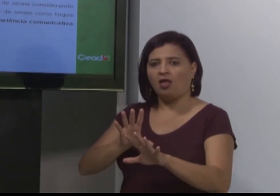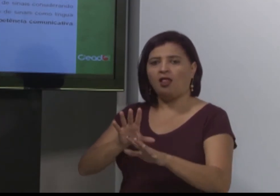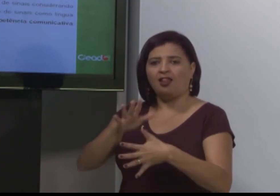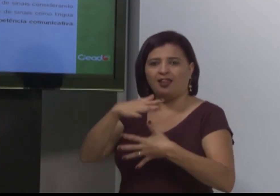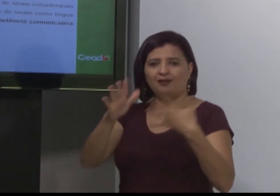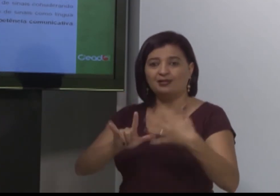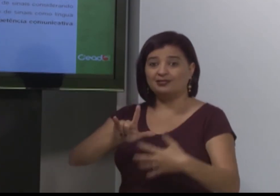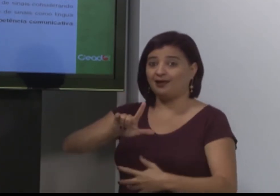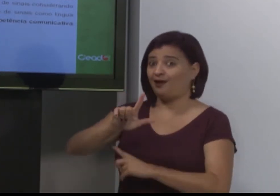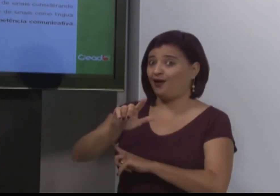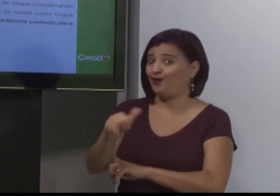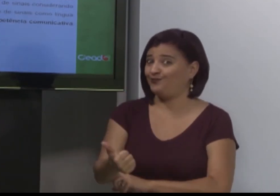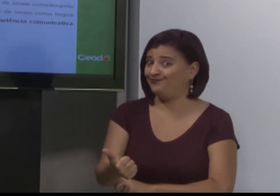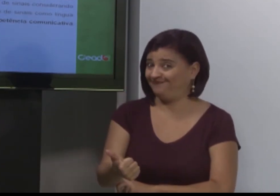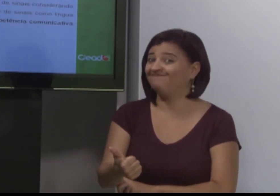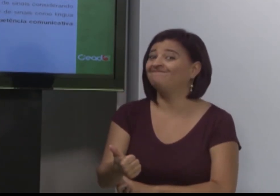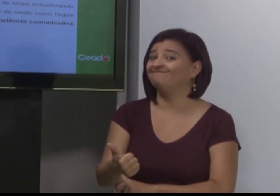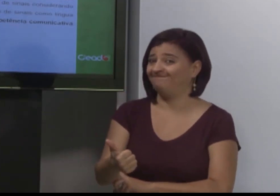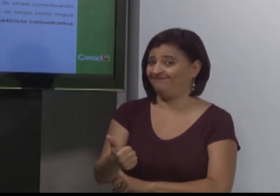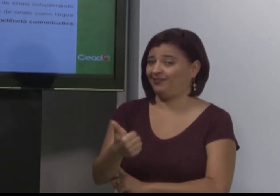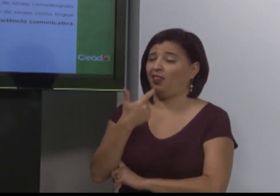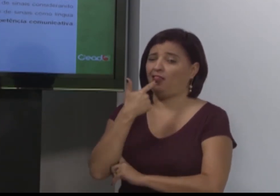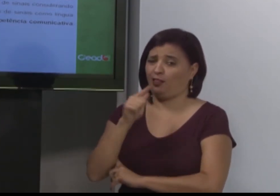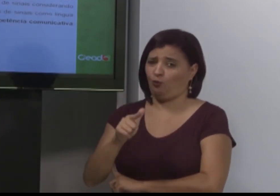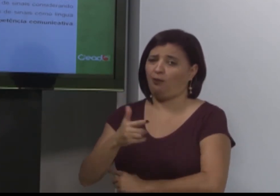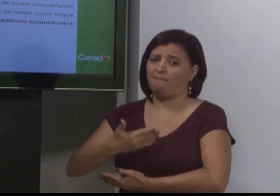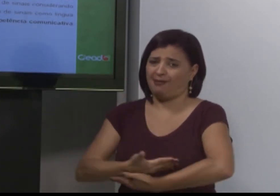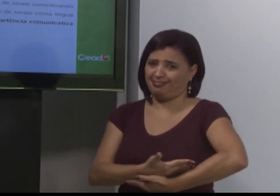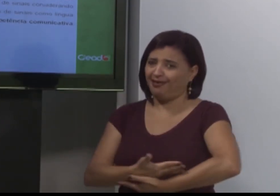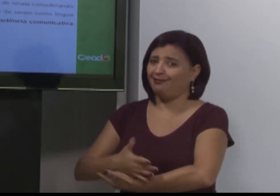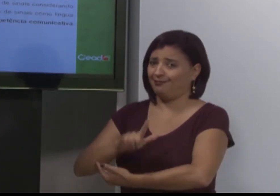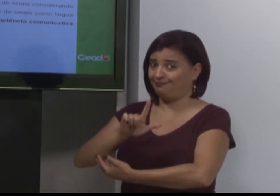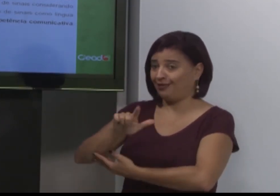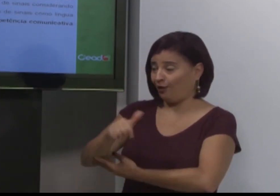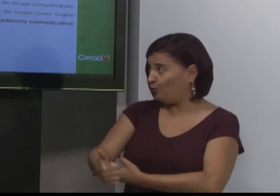desse ensino a Libras como L1, que é a língua materna.